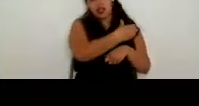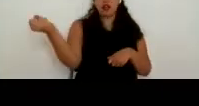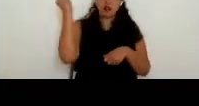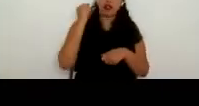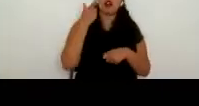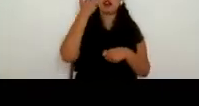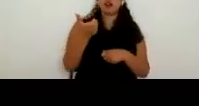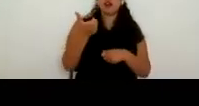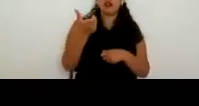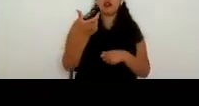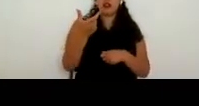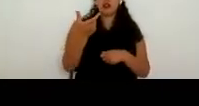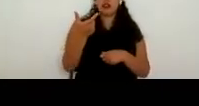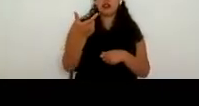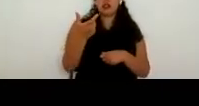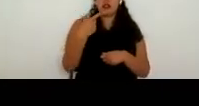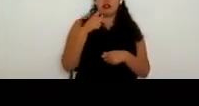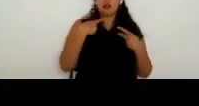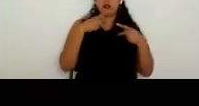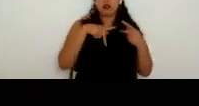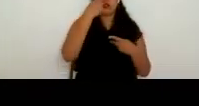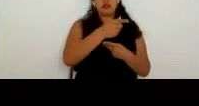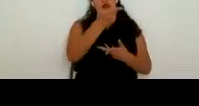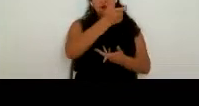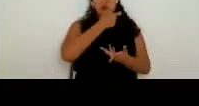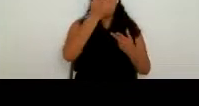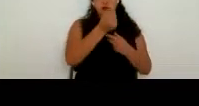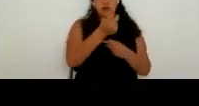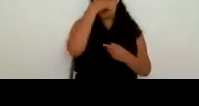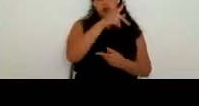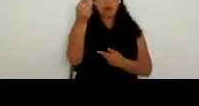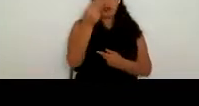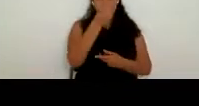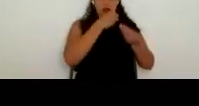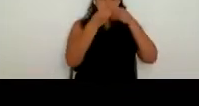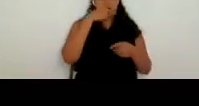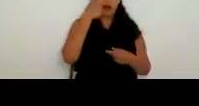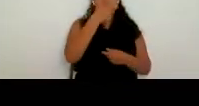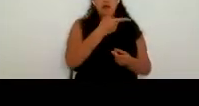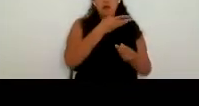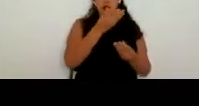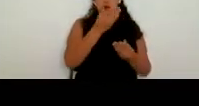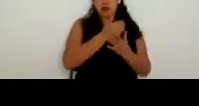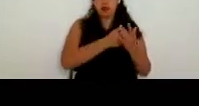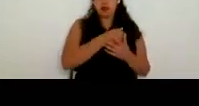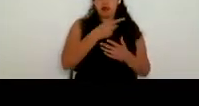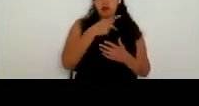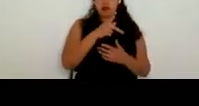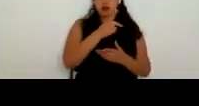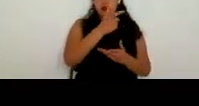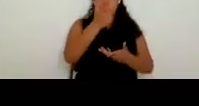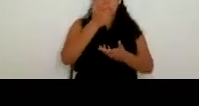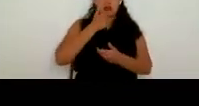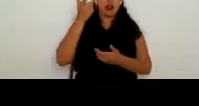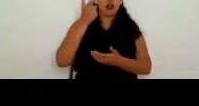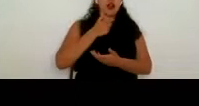sujeto destina una proporción menor de su ingreso para satisfacer sus necesidades de alimentación porque el monto de su ingreso es mayor